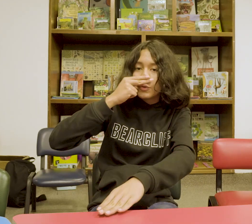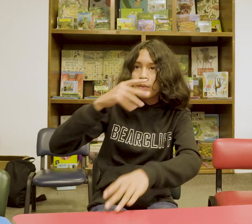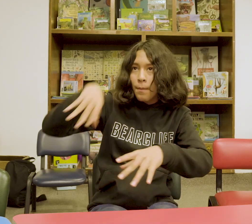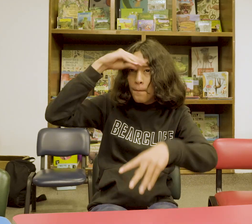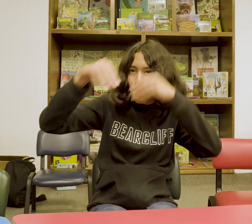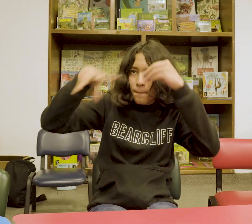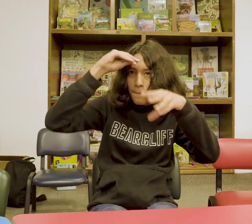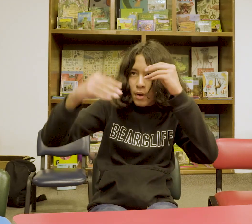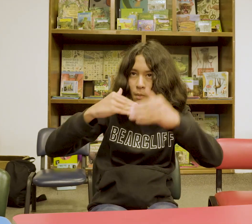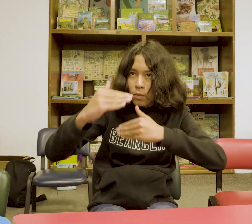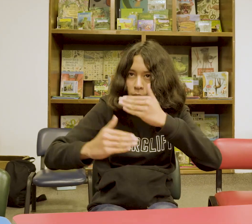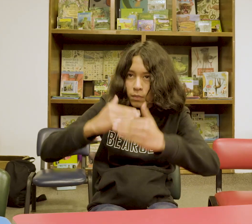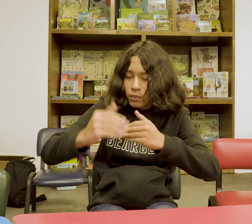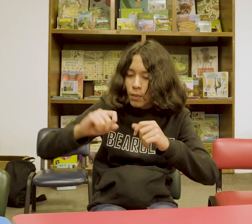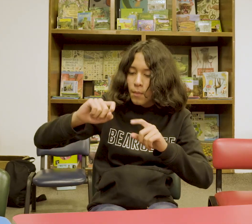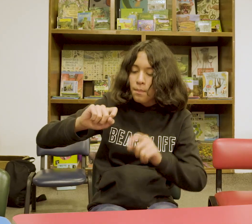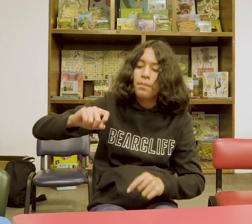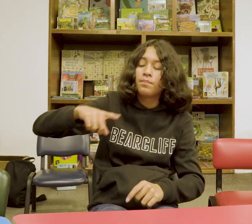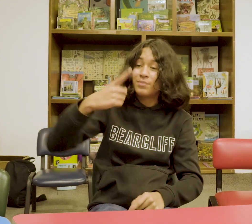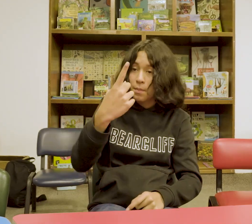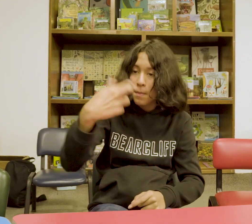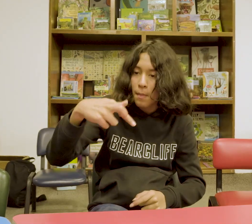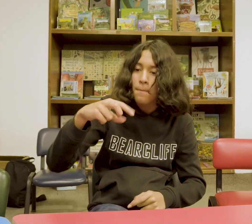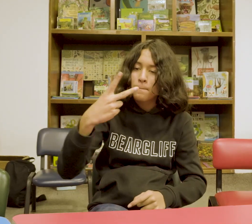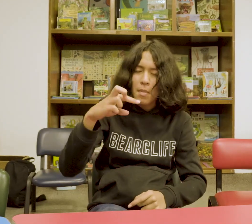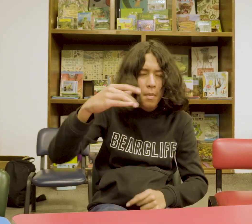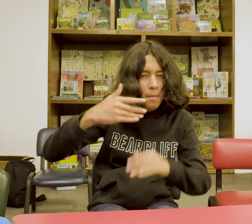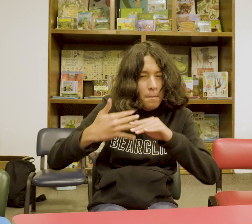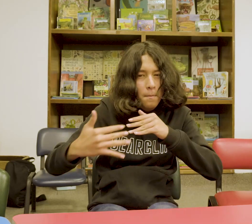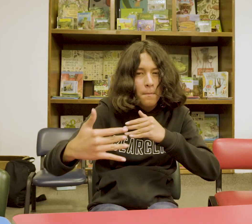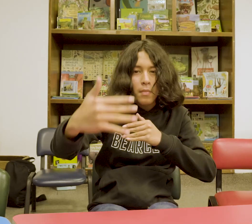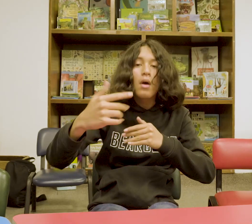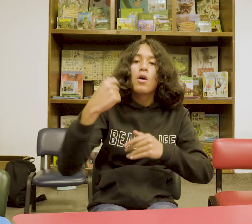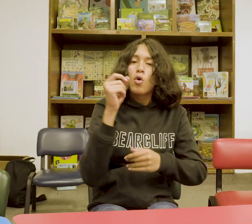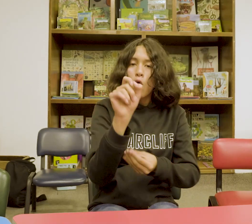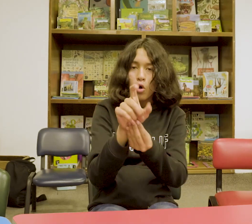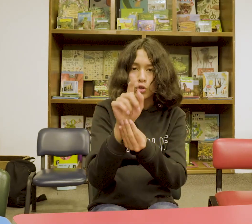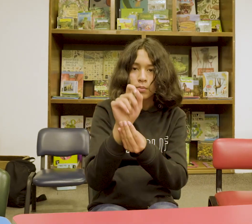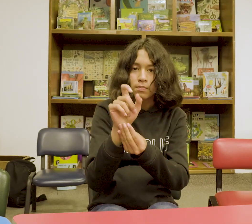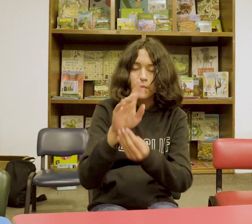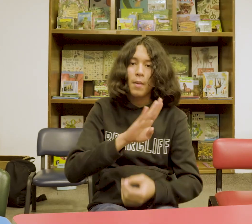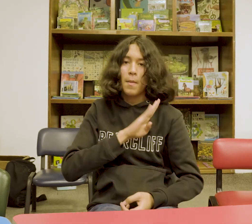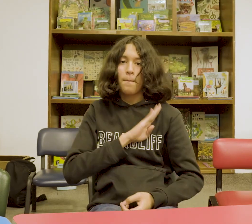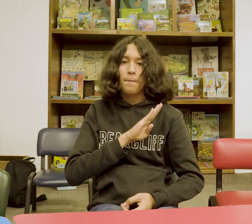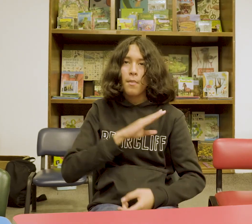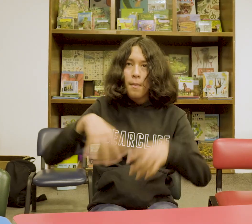profesor, quiero primero aprender cómo trabajar con los niños. Entonces este espacio me ha ayudado a aprender cómo se trabaja con los niños de primaria, por